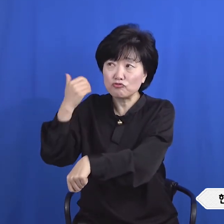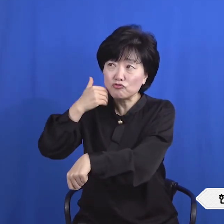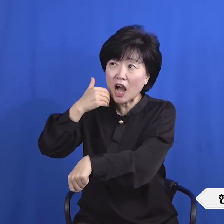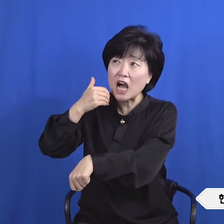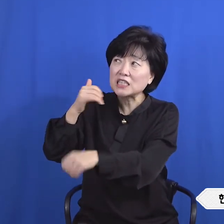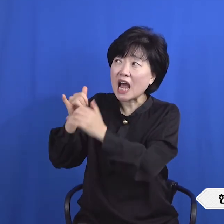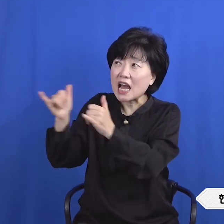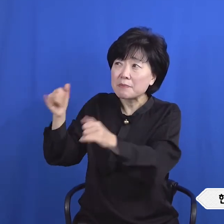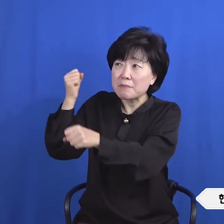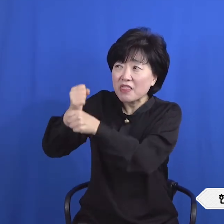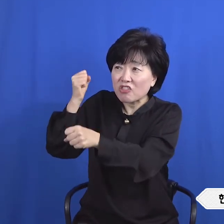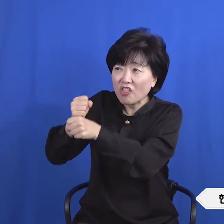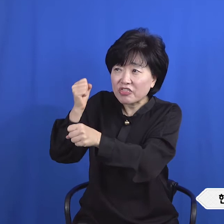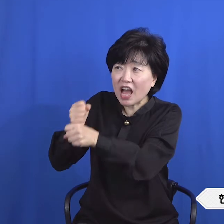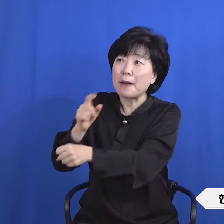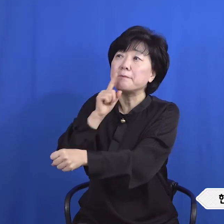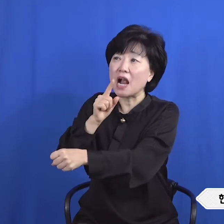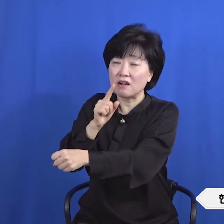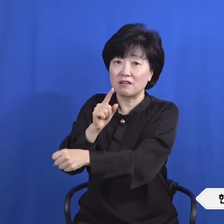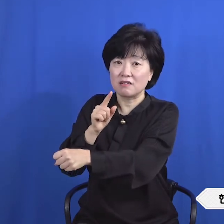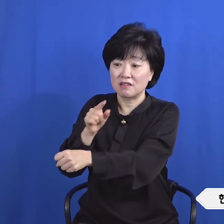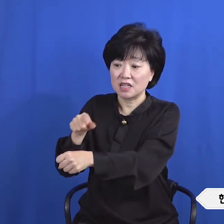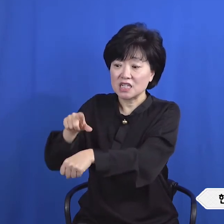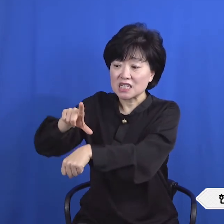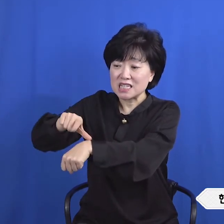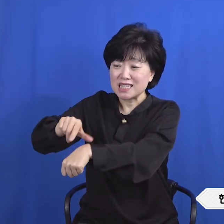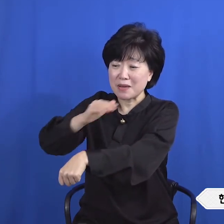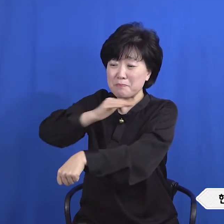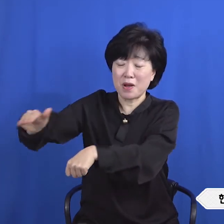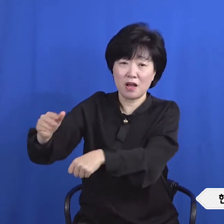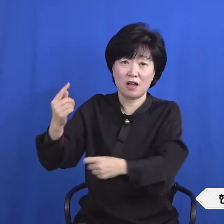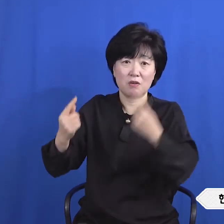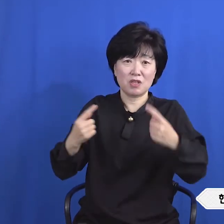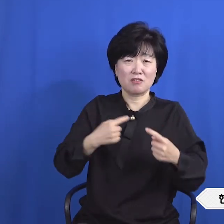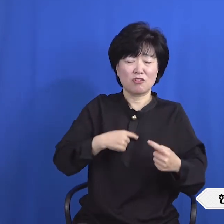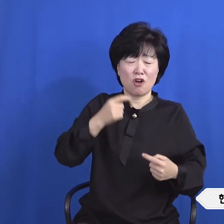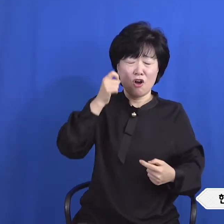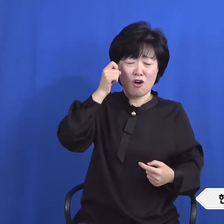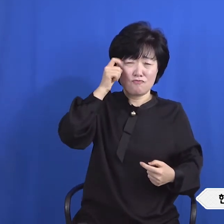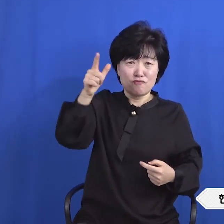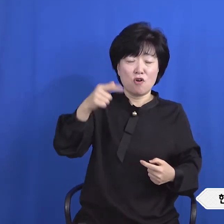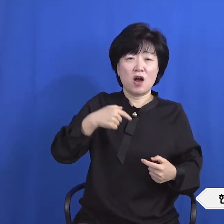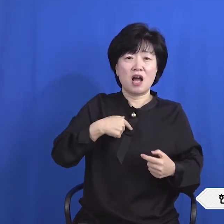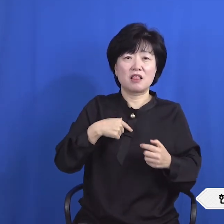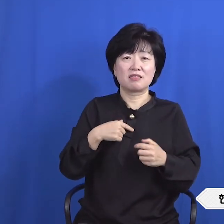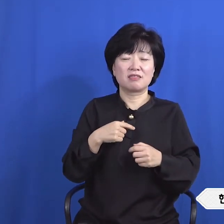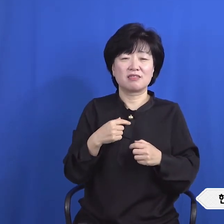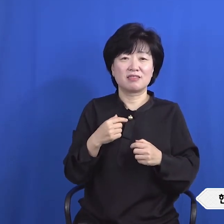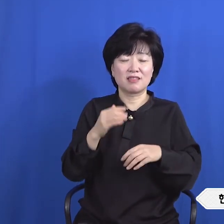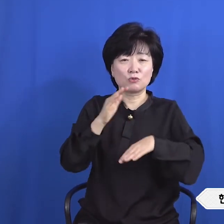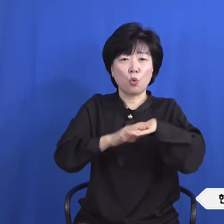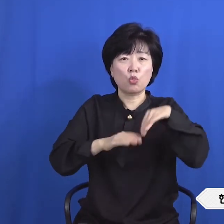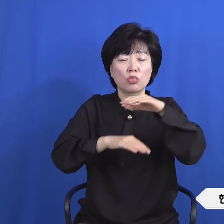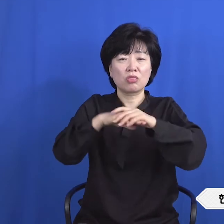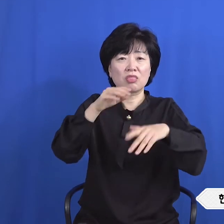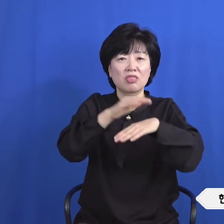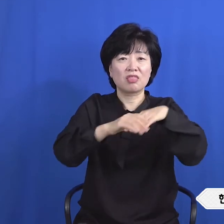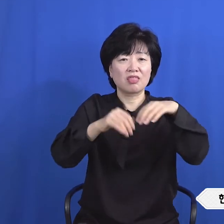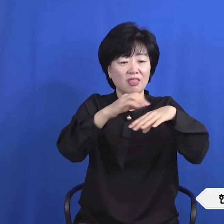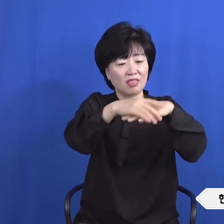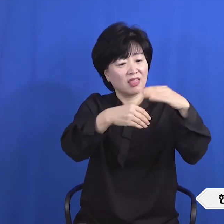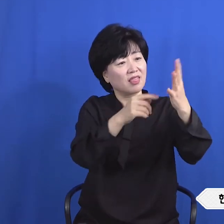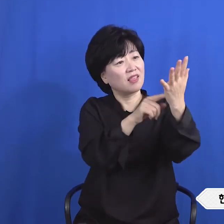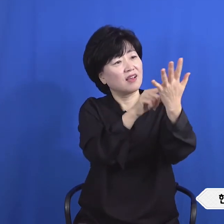만들었다고 하면서 그 시계보다도 훨씬 복잡한 그 시계를 차고 있는 손은